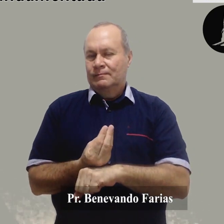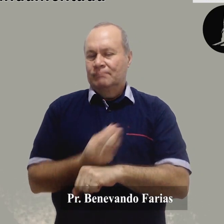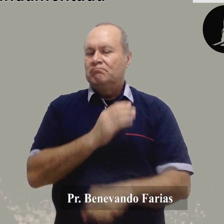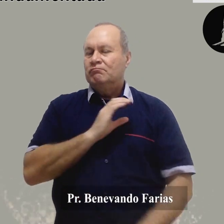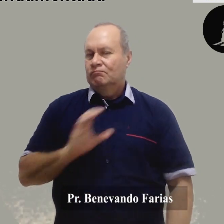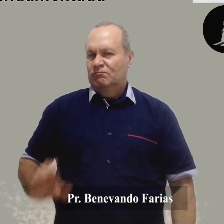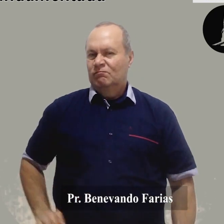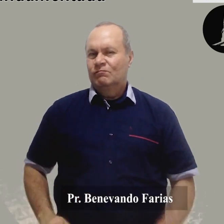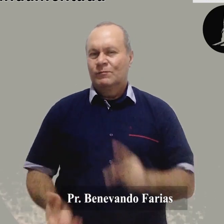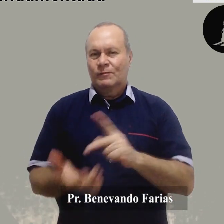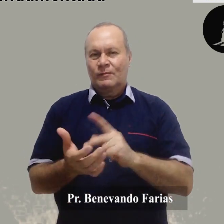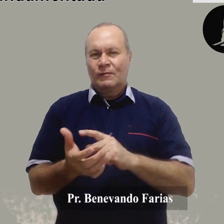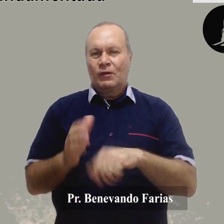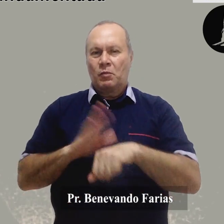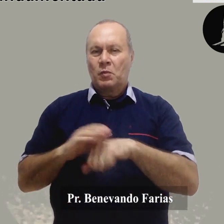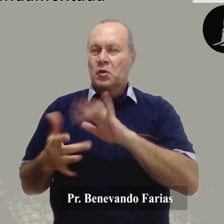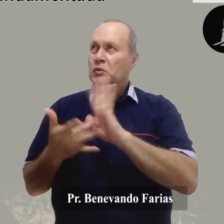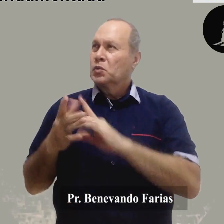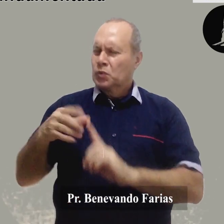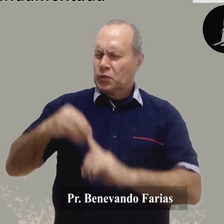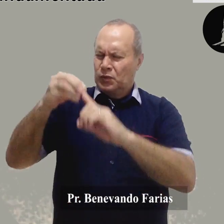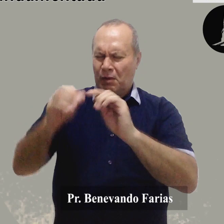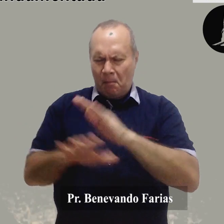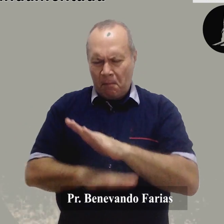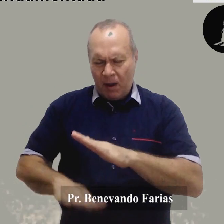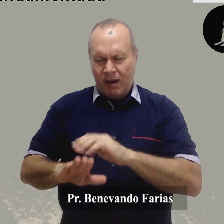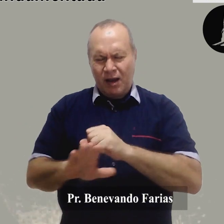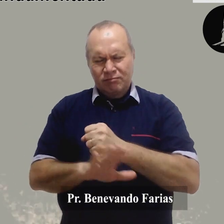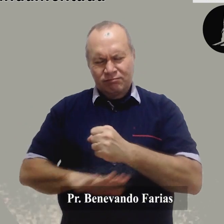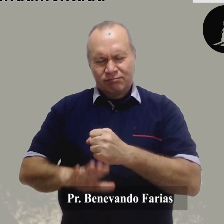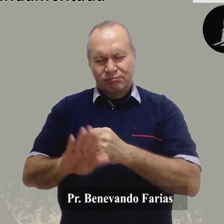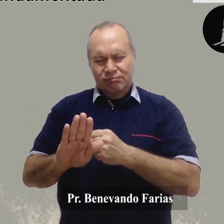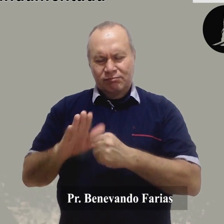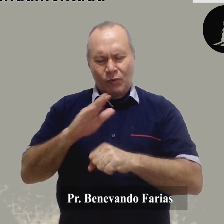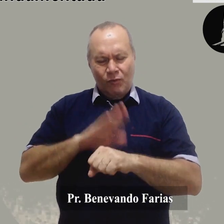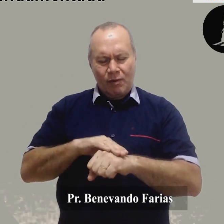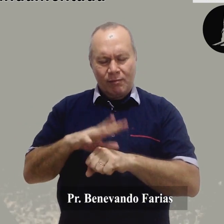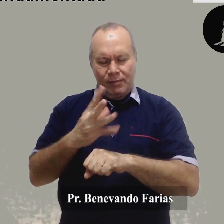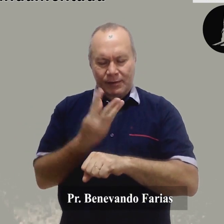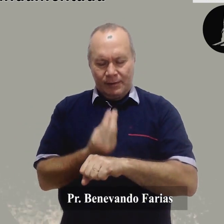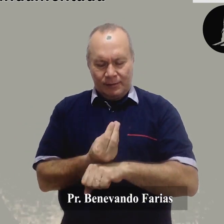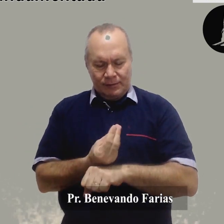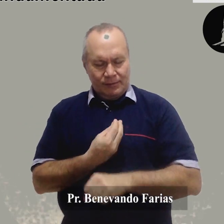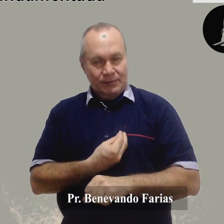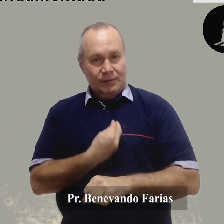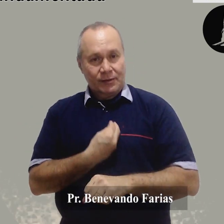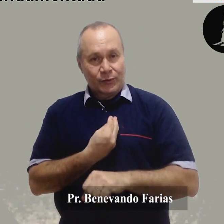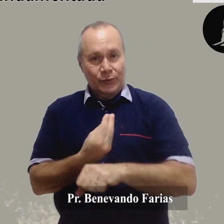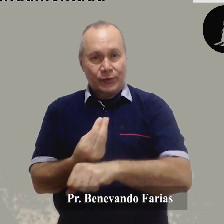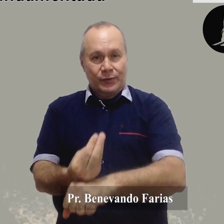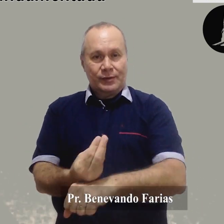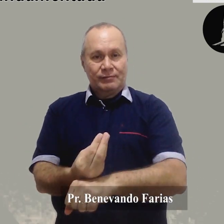Senhor Jesus Cristo. Ele é o fundamento das nossas vidas e precisa ser